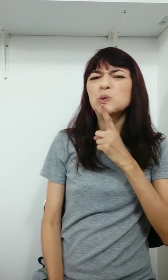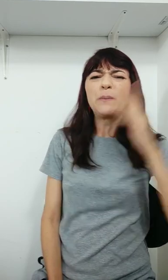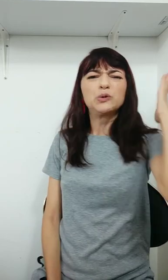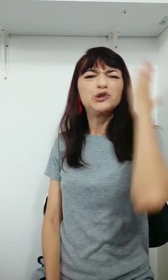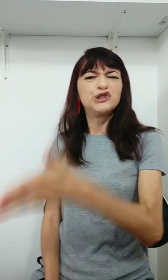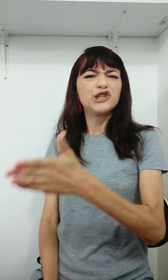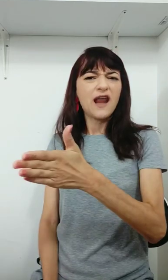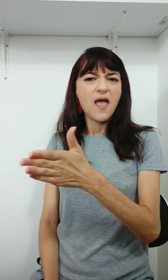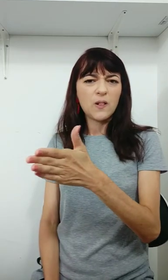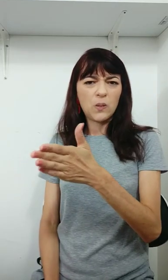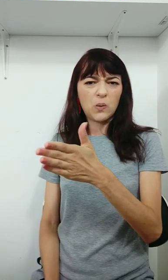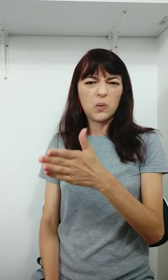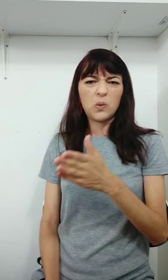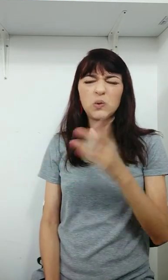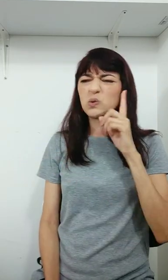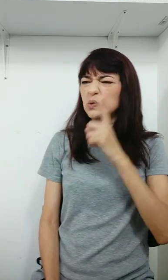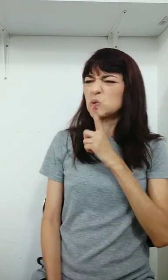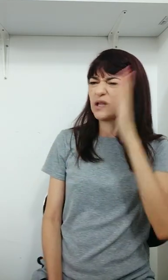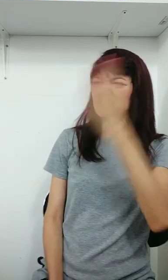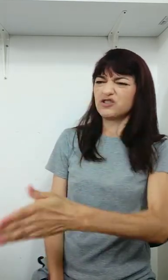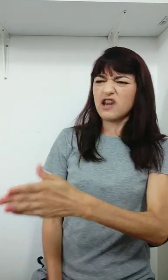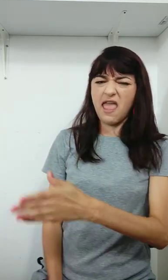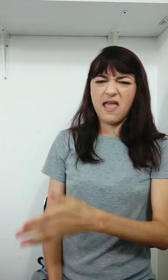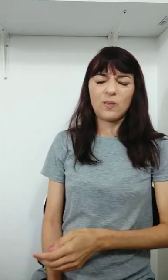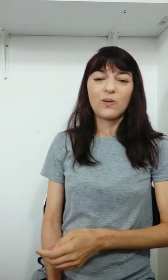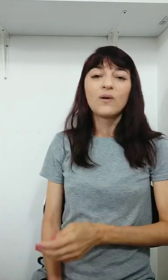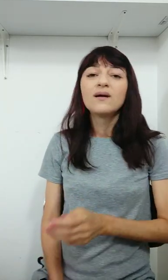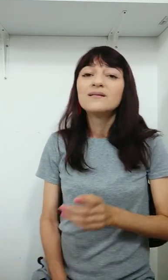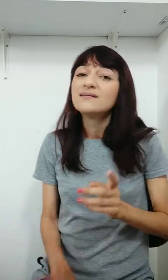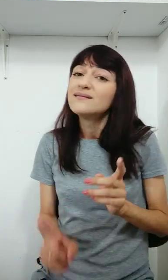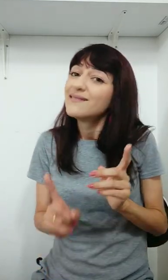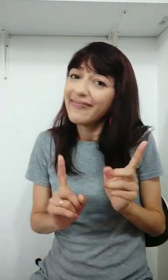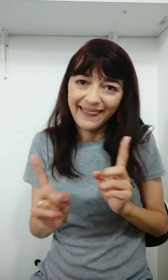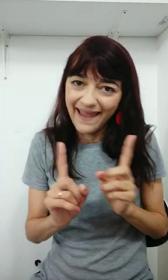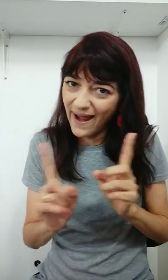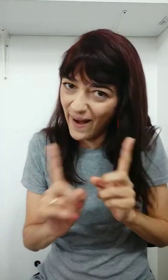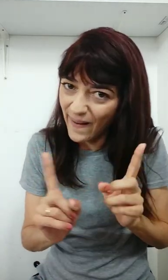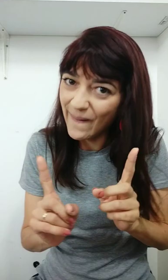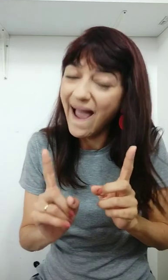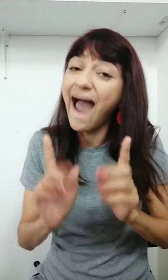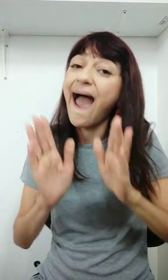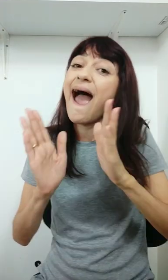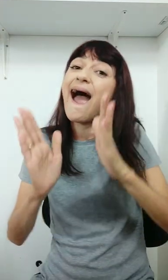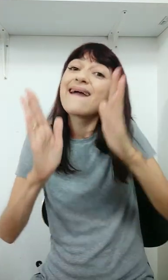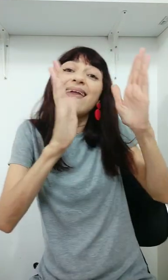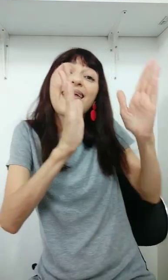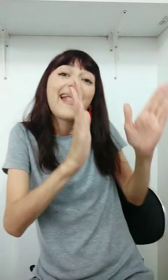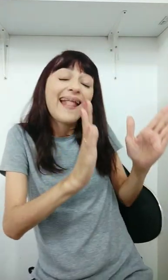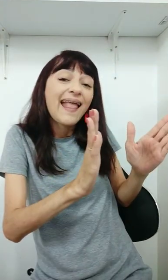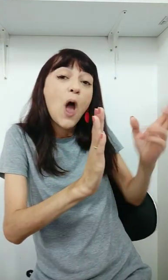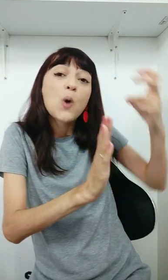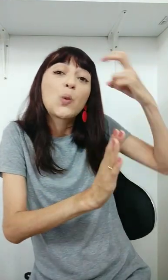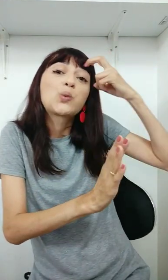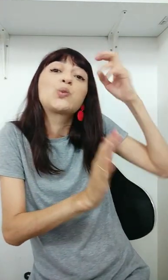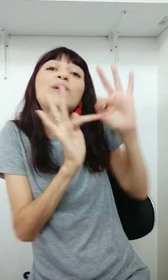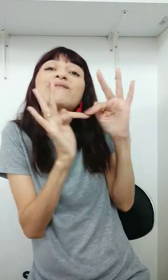né? Às vezes as pessoas falam, mas o surdo é muito direto, o surdo é muito direto naquilo que ele fala. Não é bem assim, gente, né? A gente tem um